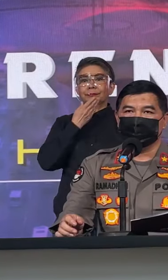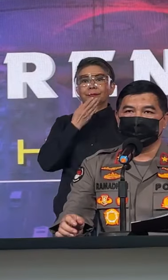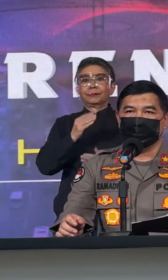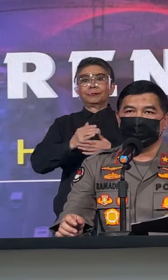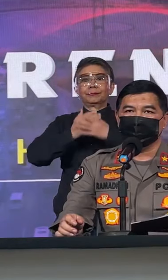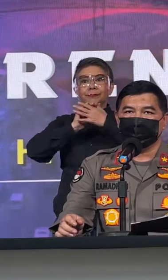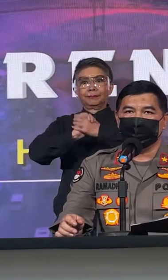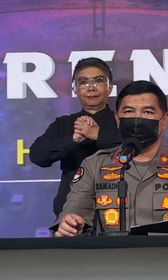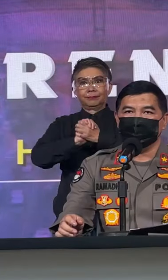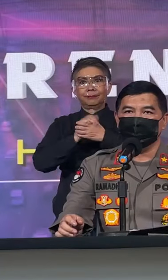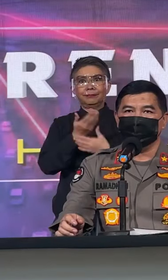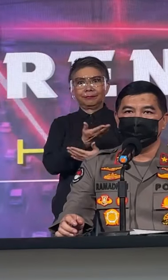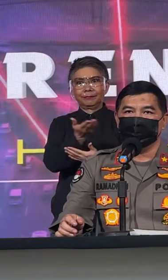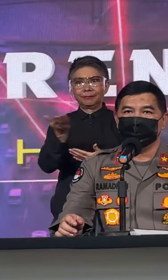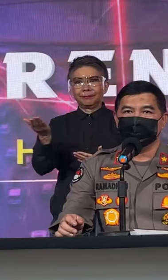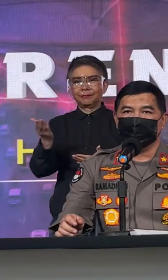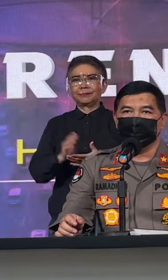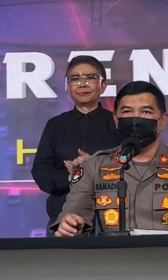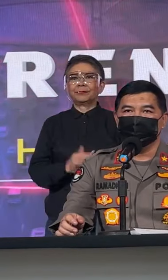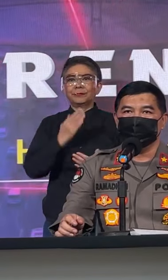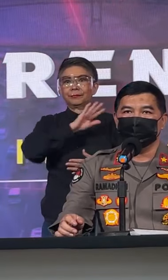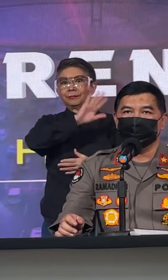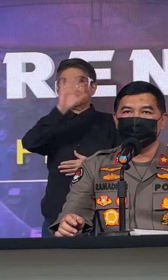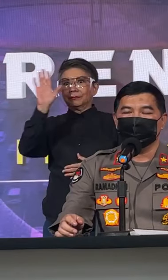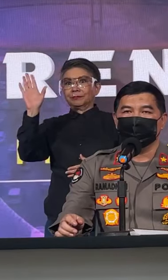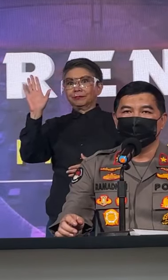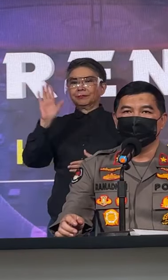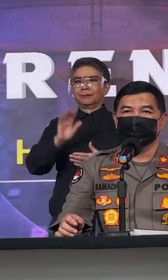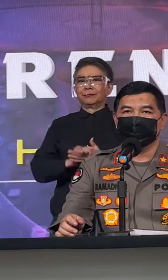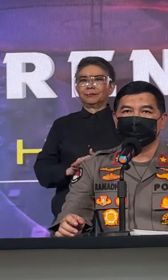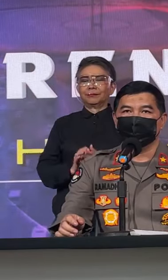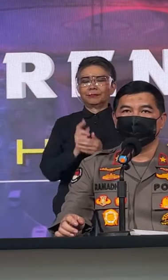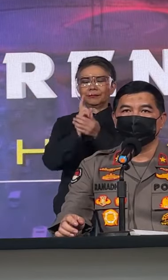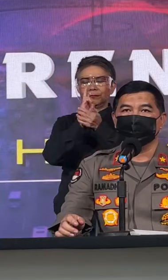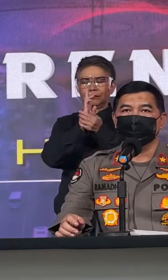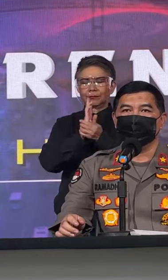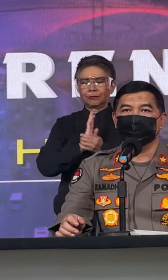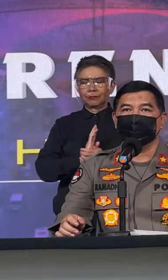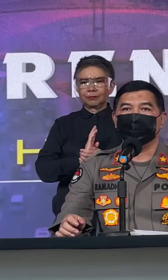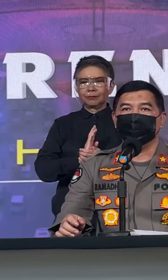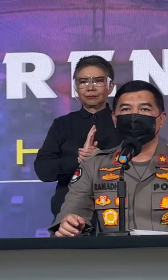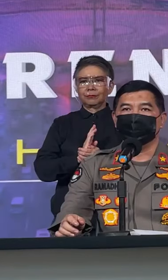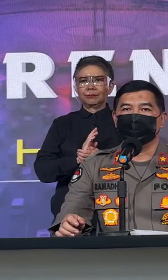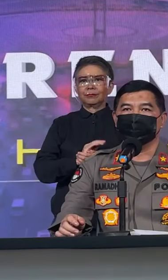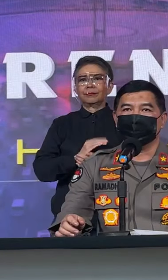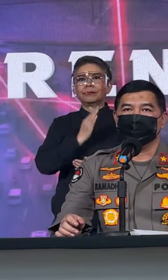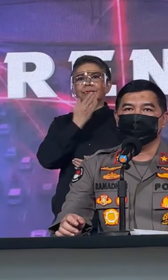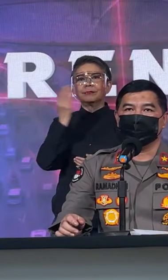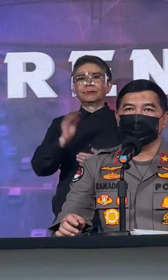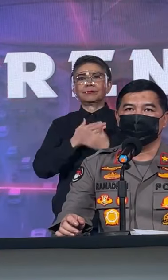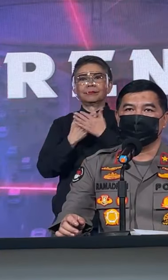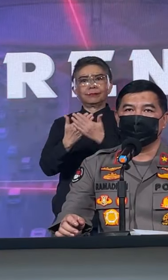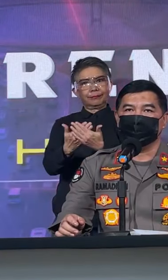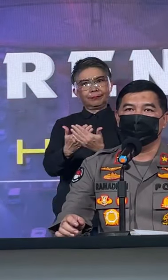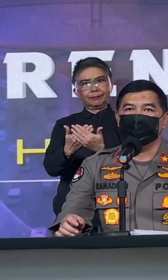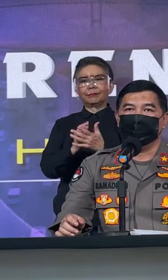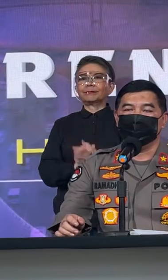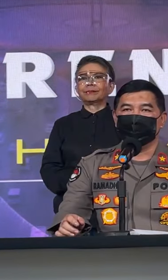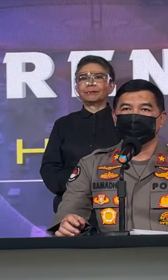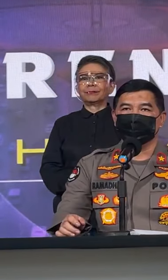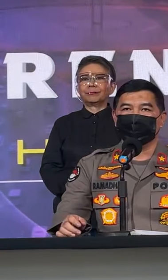Salam sejahtera untuk kita sekalian. Salam, Om Swastiastu, Nama Budaya, Salam